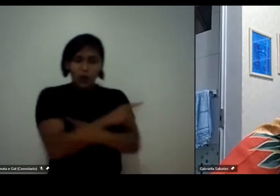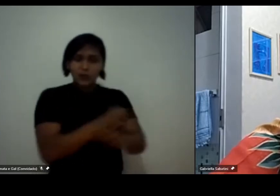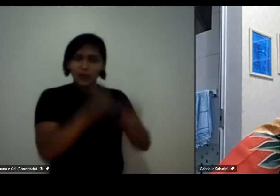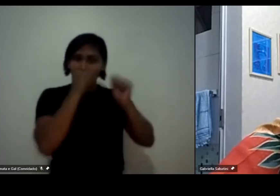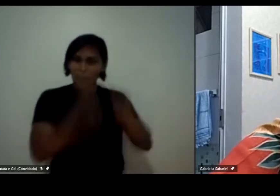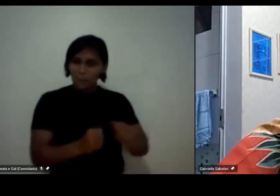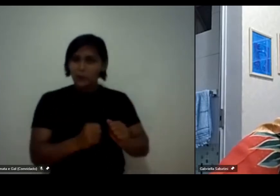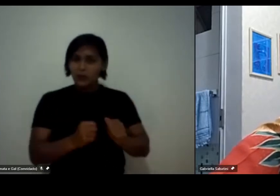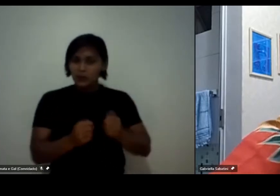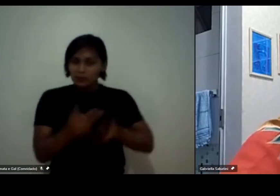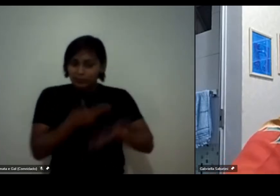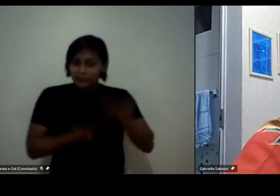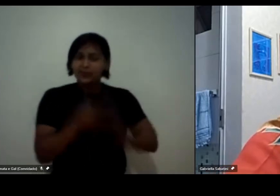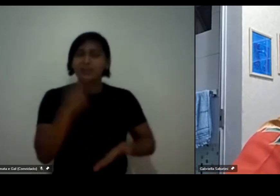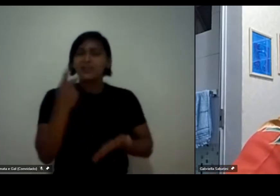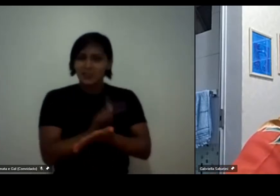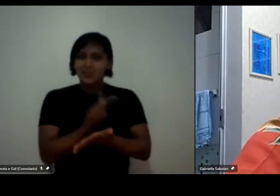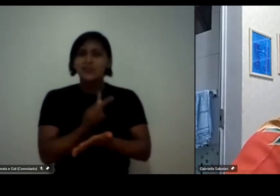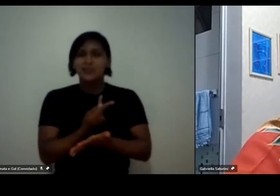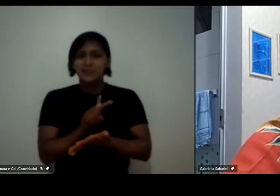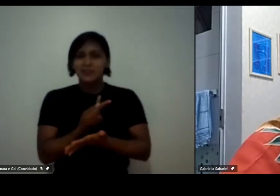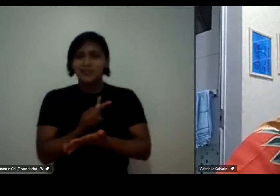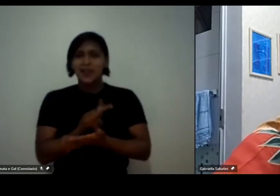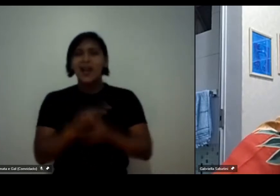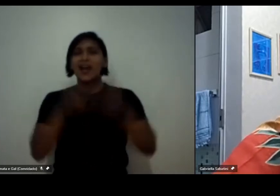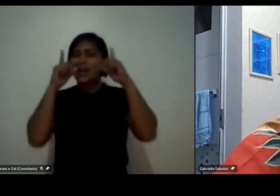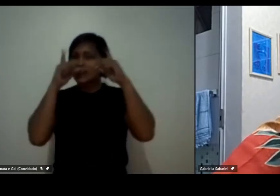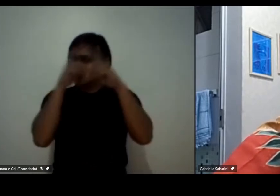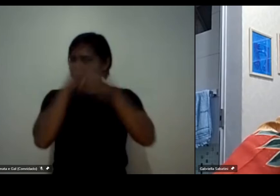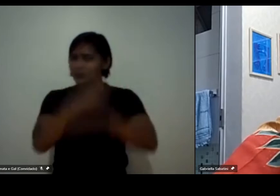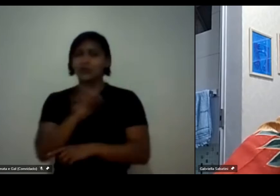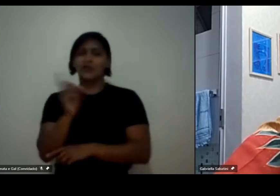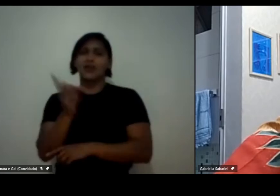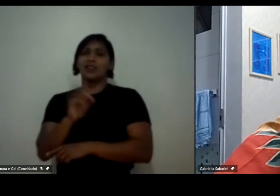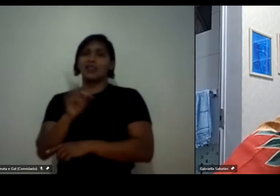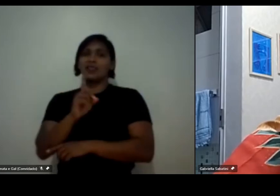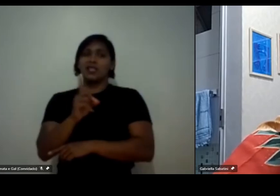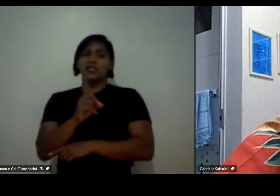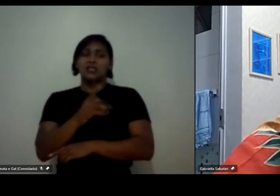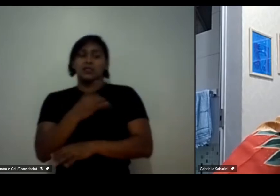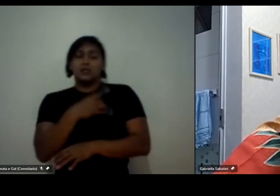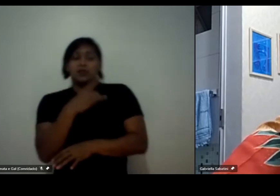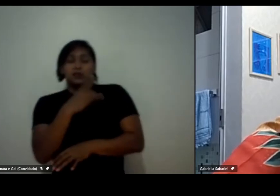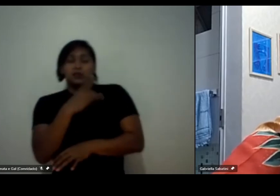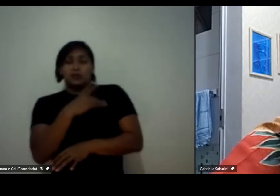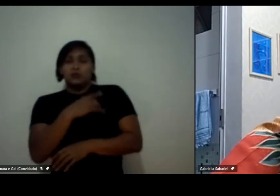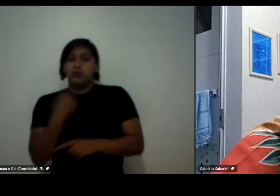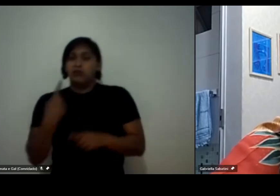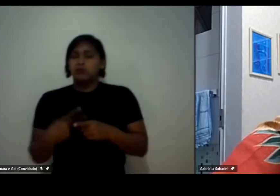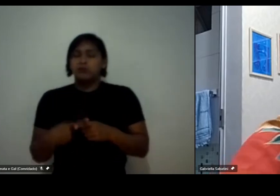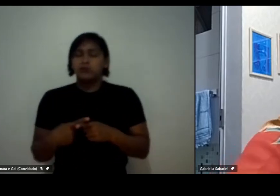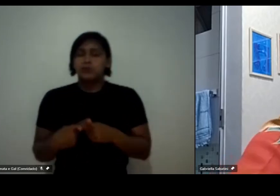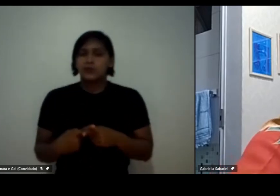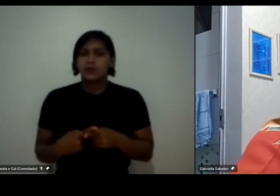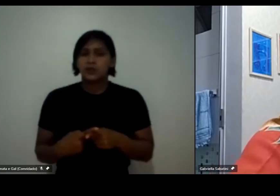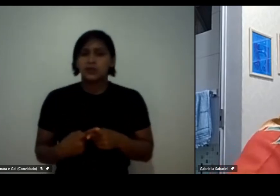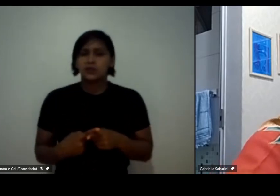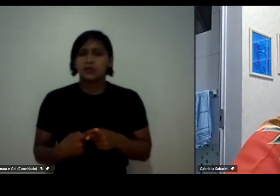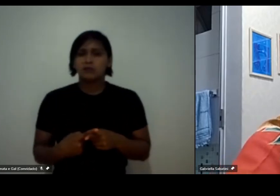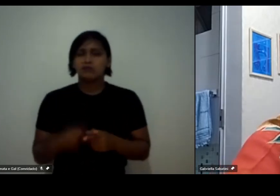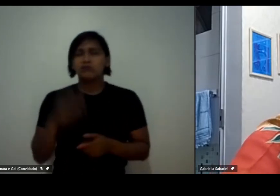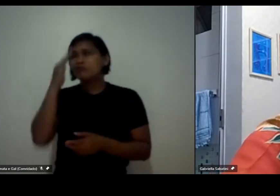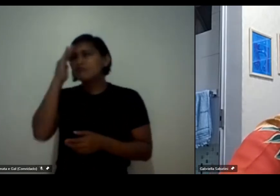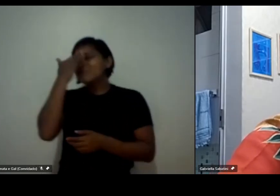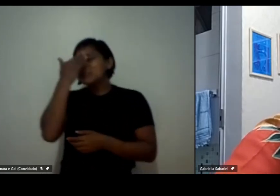gerou tal afeição, é extremamente difícil, não, aterrorizante. É que não sei, lá no fundo, é